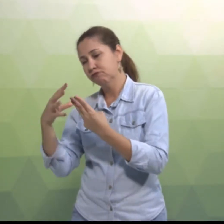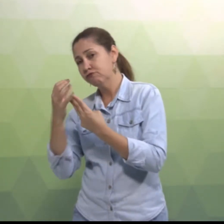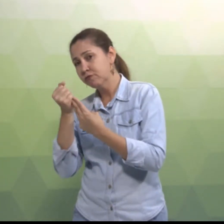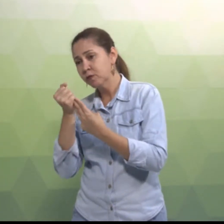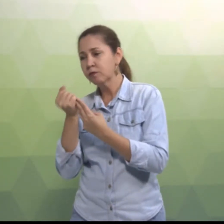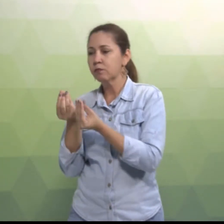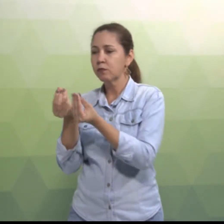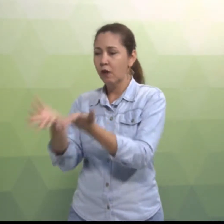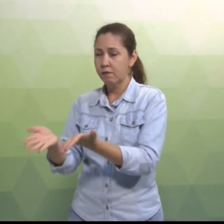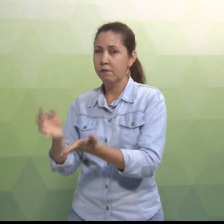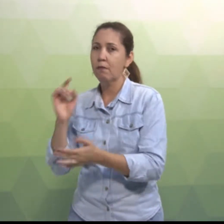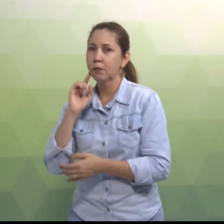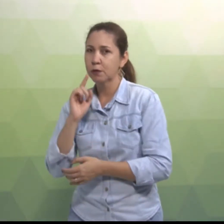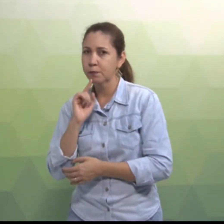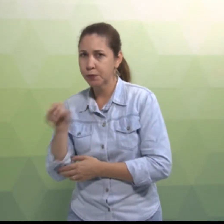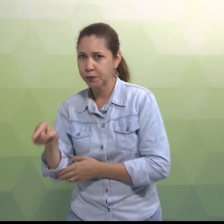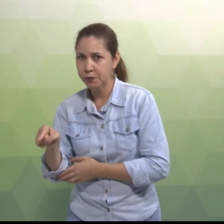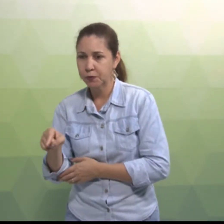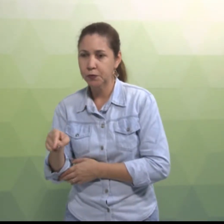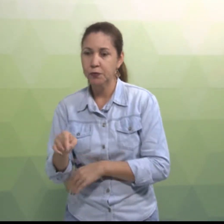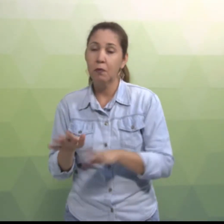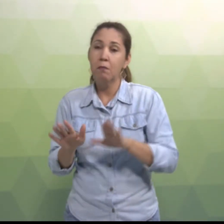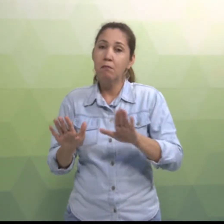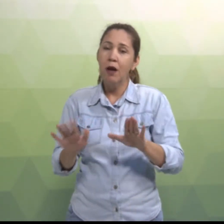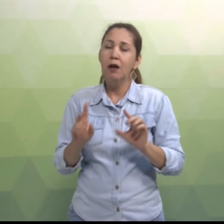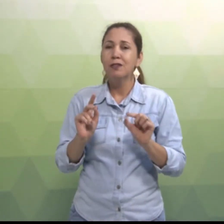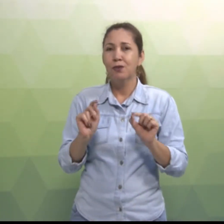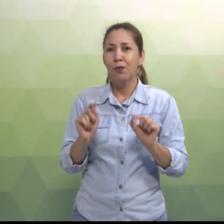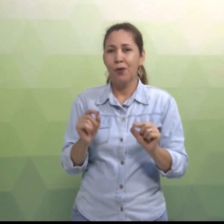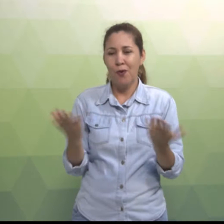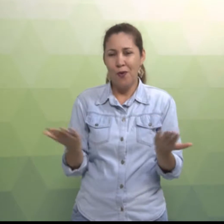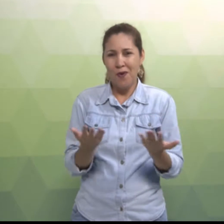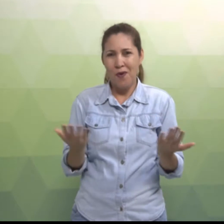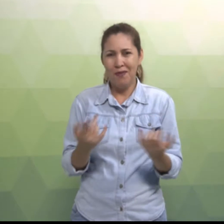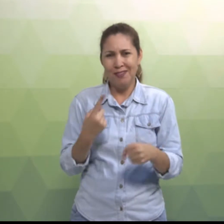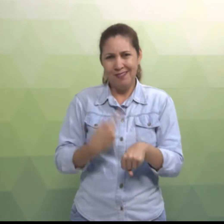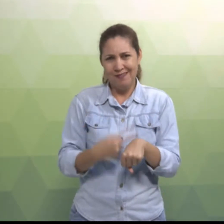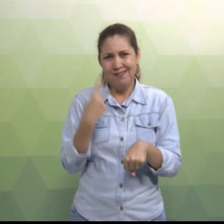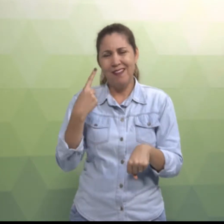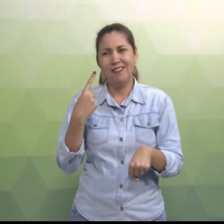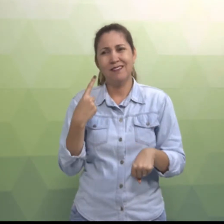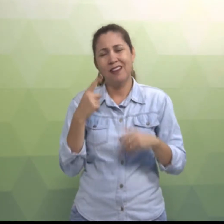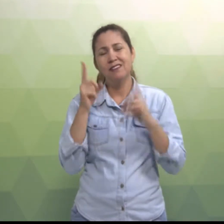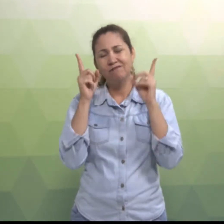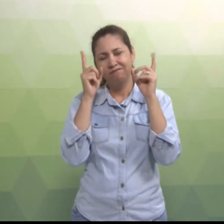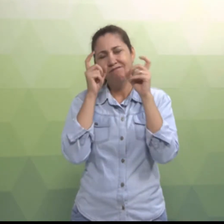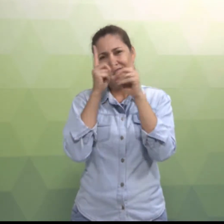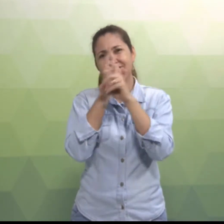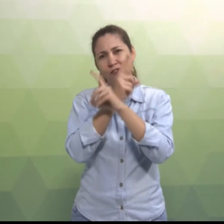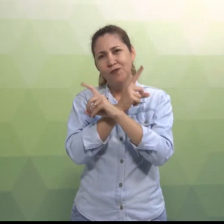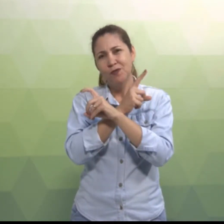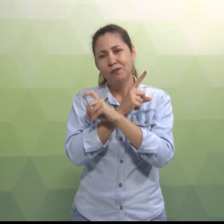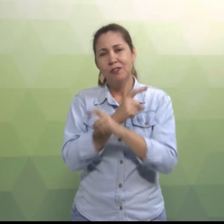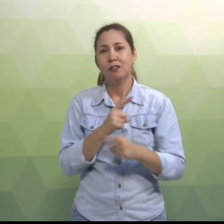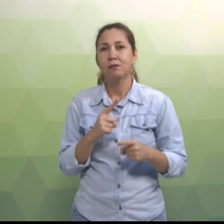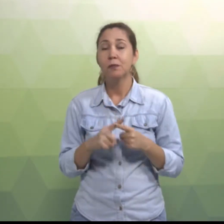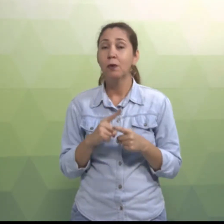onde o professor oferece esse ensino. Porém, é uma realidade difícil.